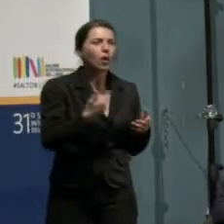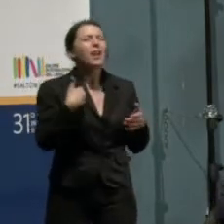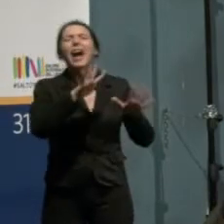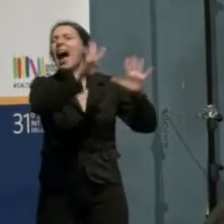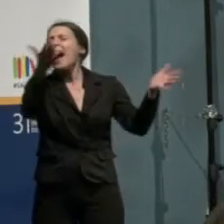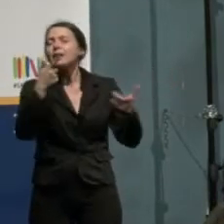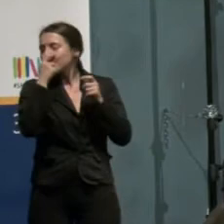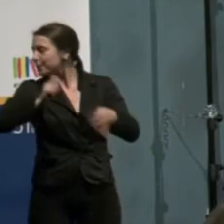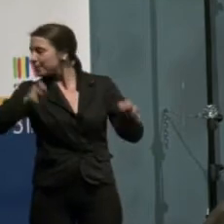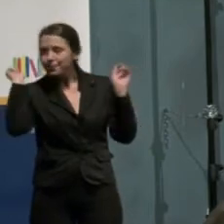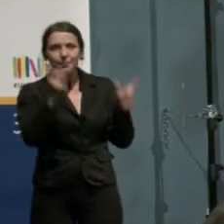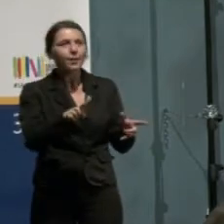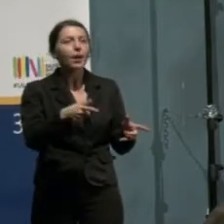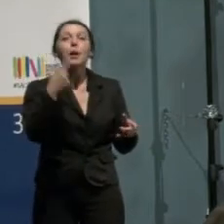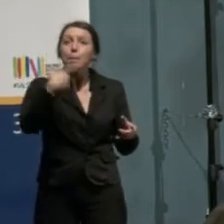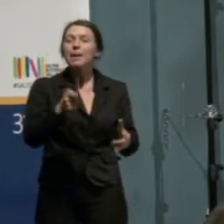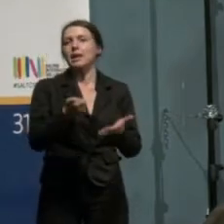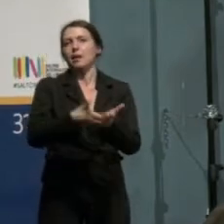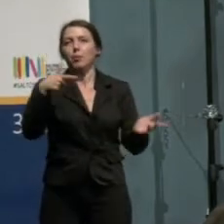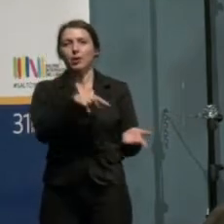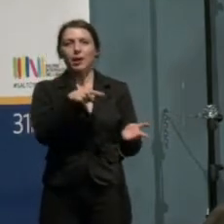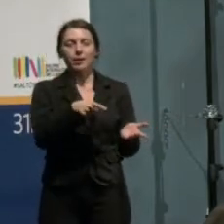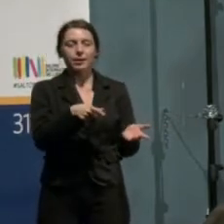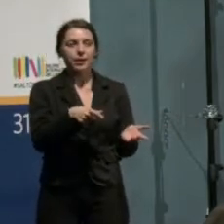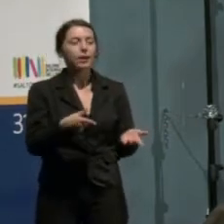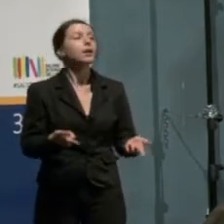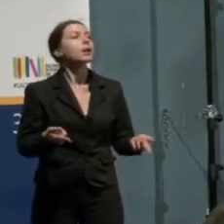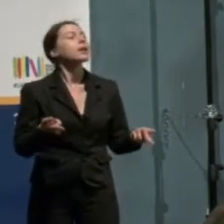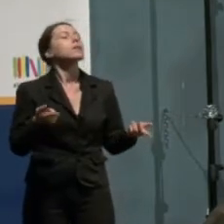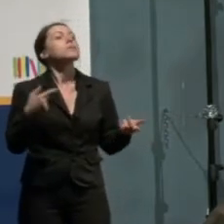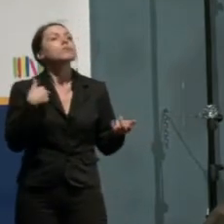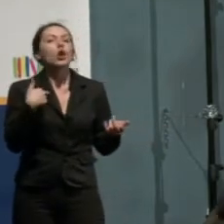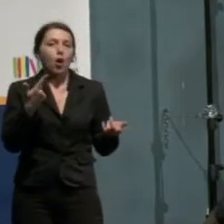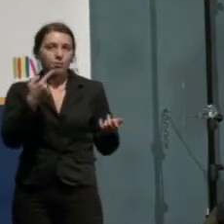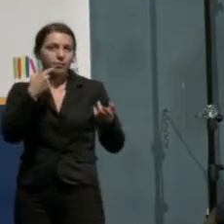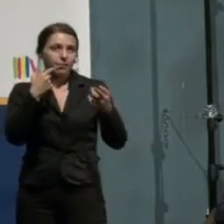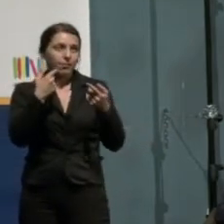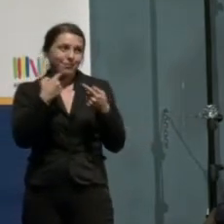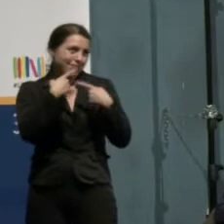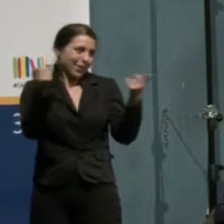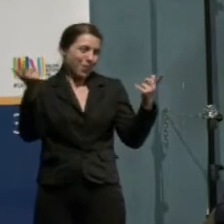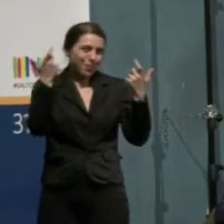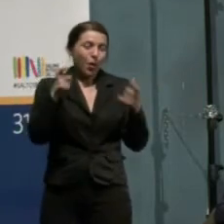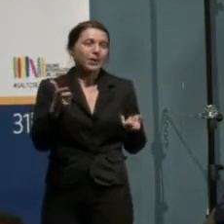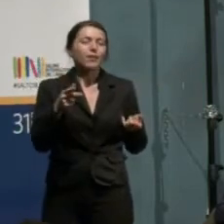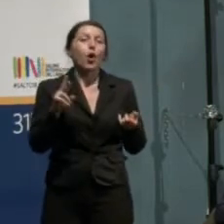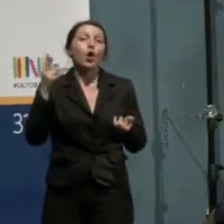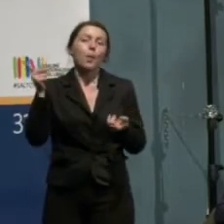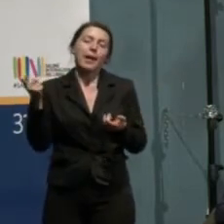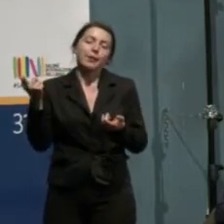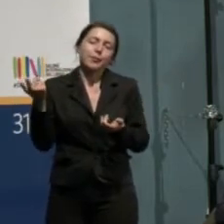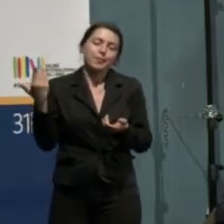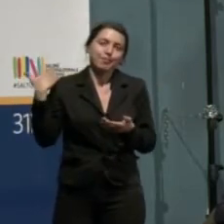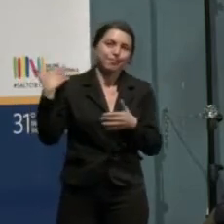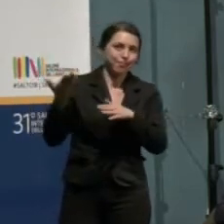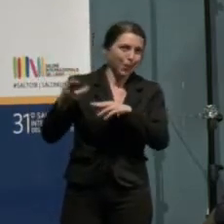di tutto il resto ma è questo l'elemento fondamentale allora vedete c'è un legame con gli 1 dico perché molti non conoscono ovviamente roberto è morto da qualche anno